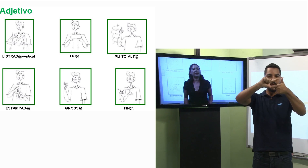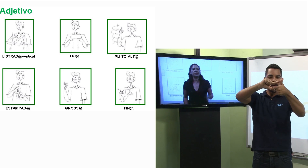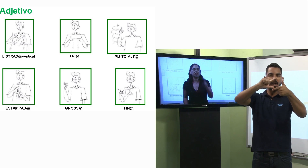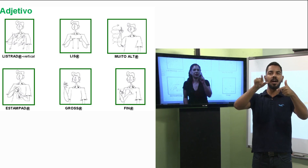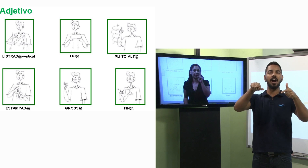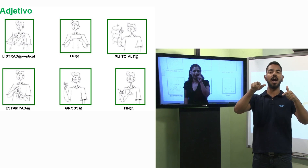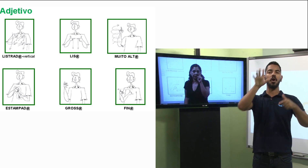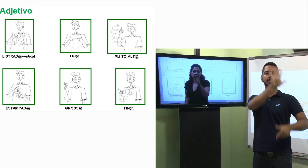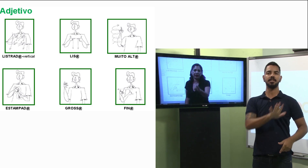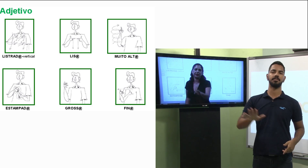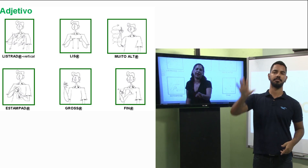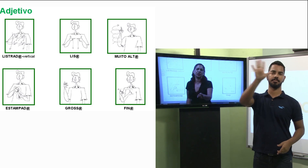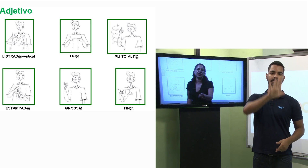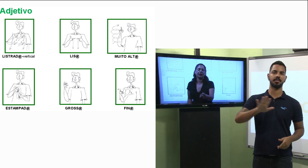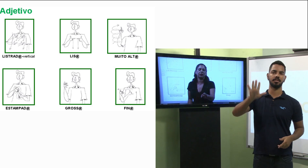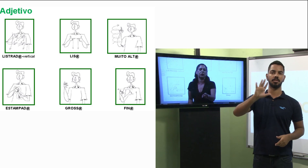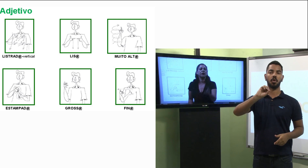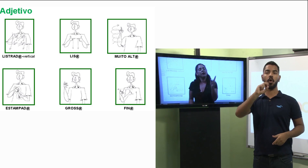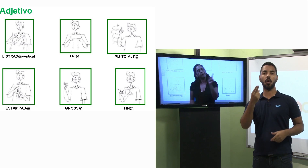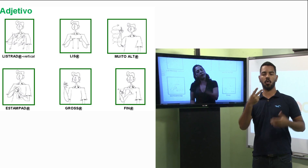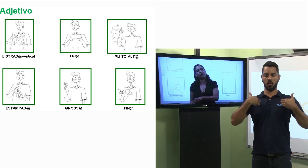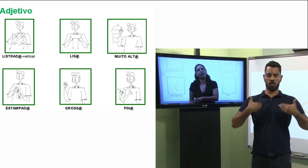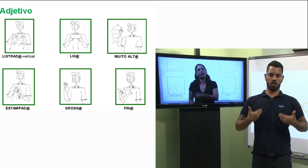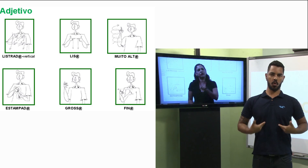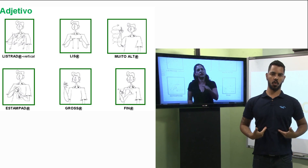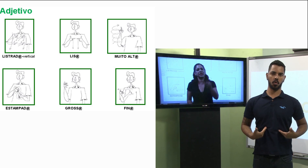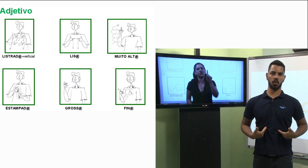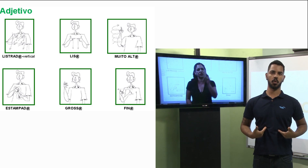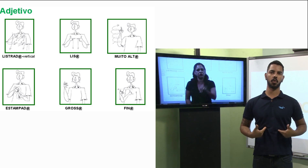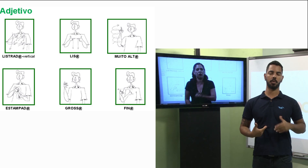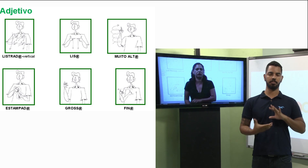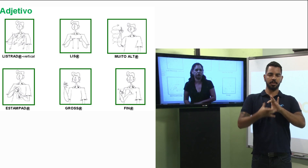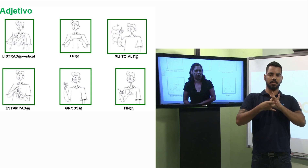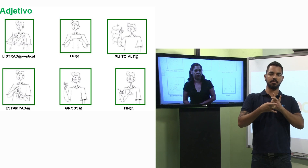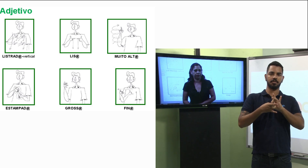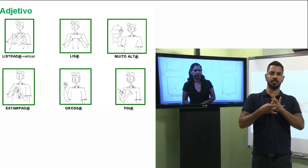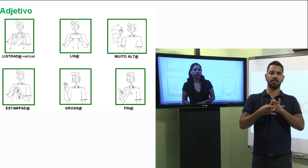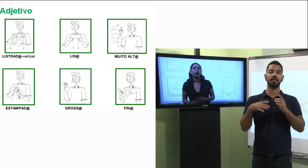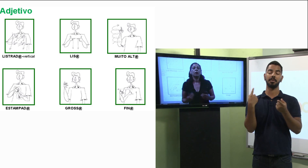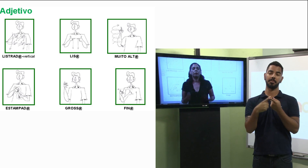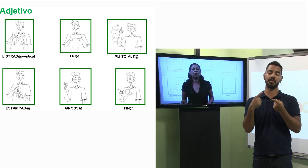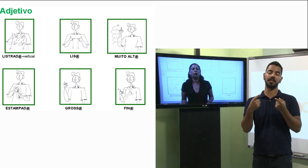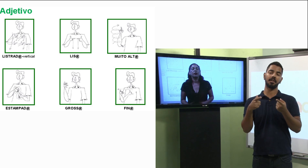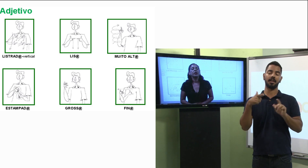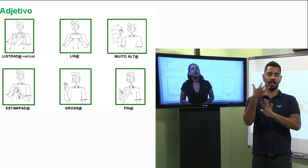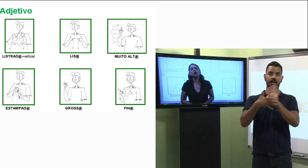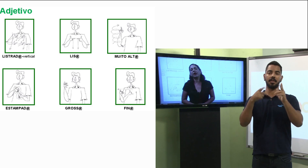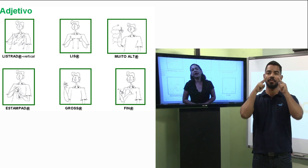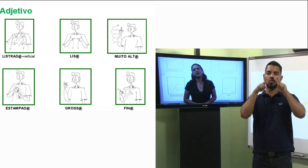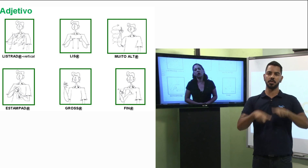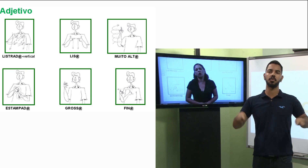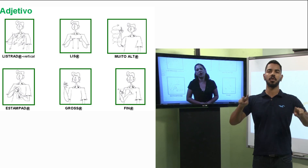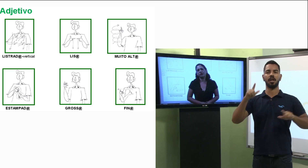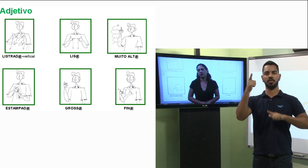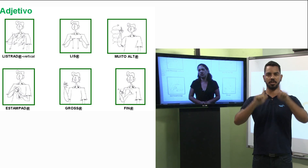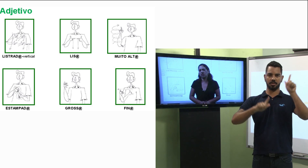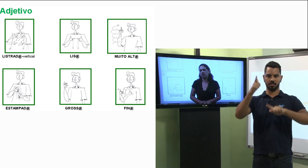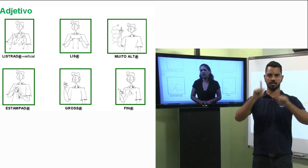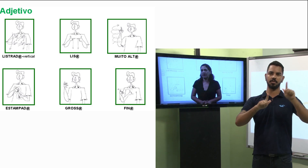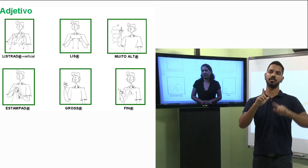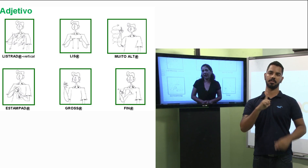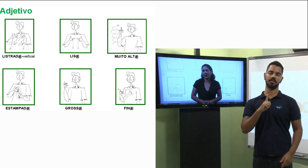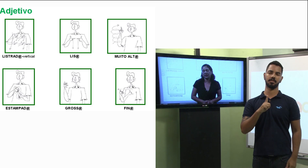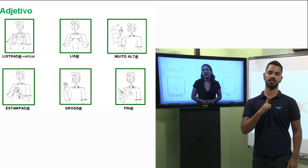tridimensionalidade permitida pela modalidade da língua, pelo fato de ser gestual visual. Bom, e com relação à colocação